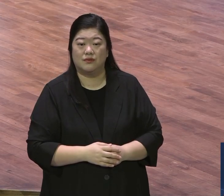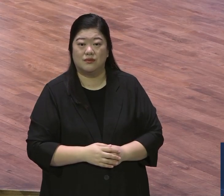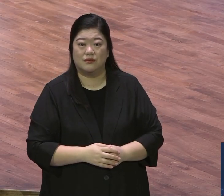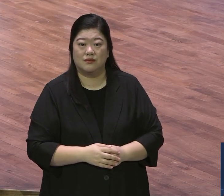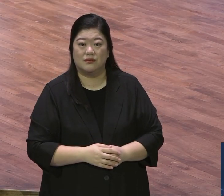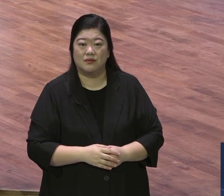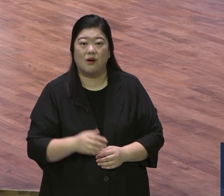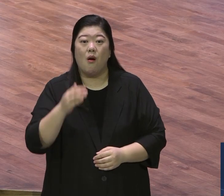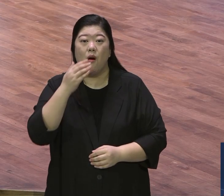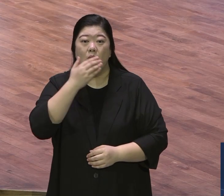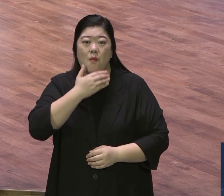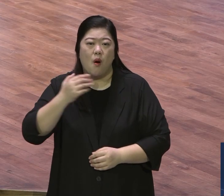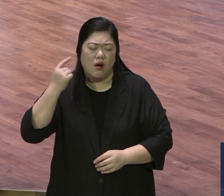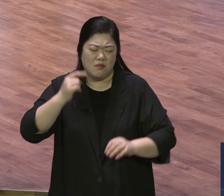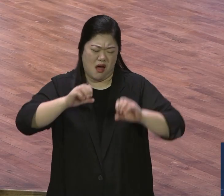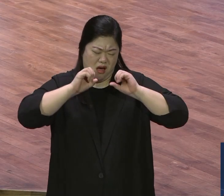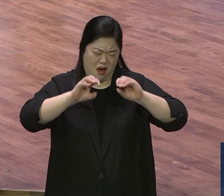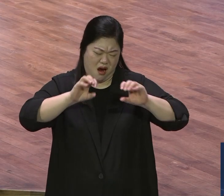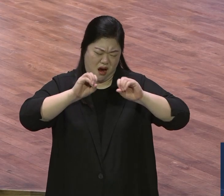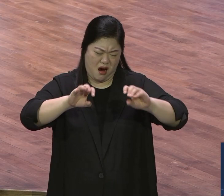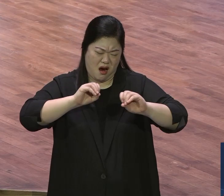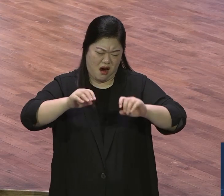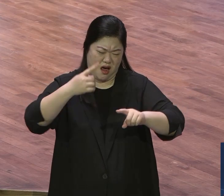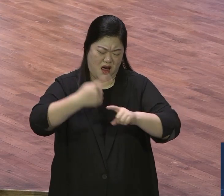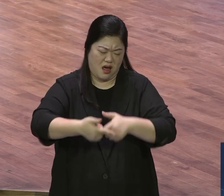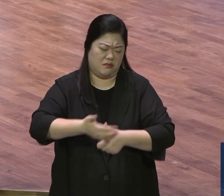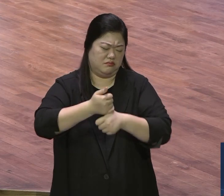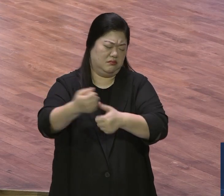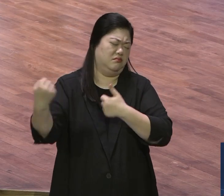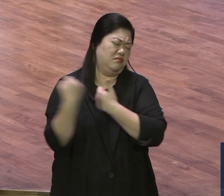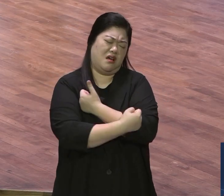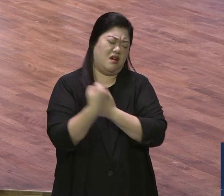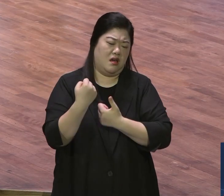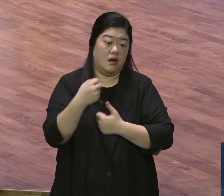보금전거 하다가 두디를 맞고 감옥에 갇혀 상관없어. 찬양